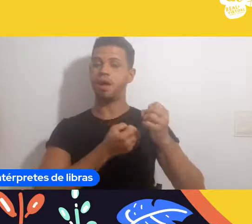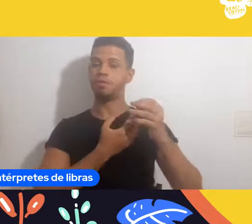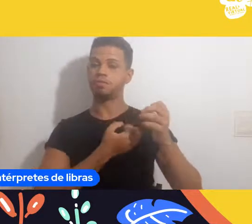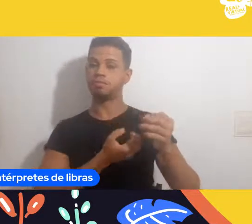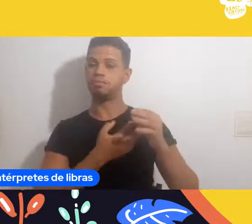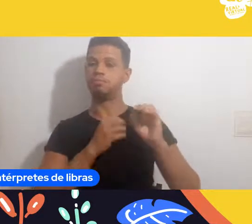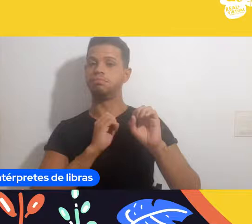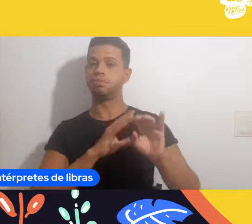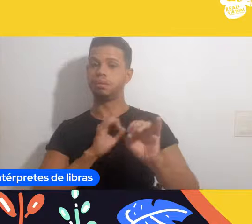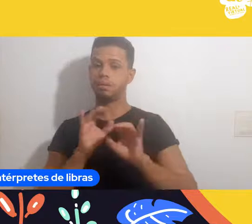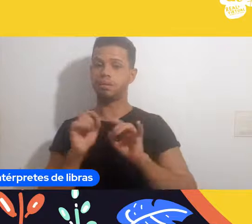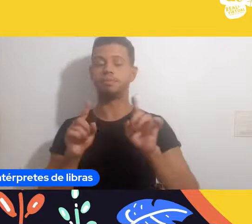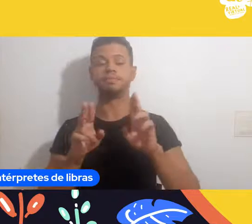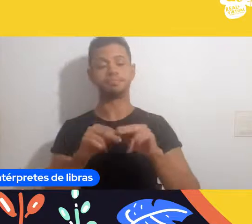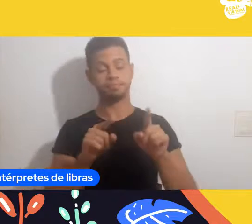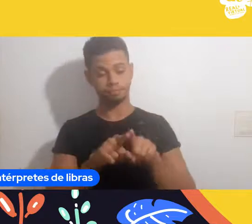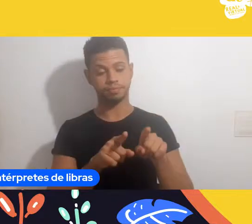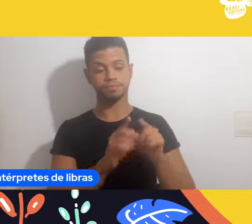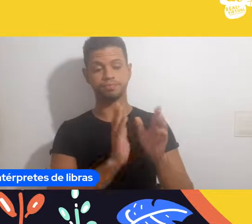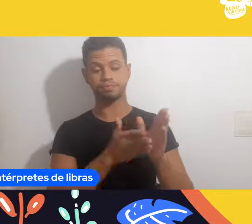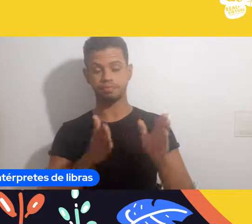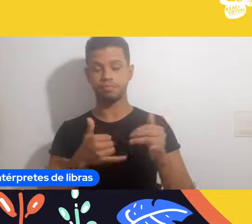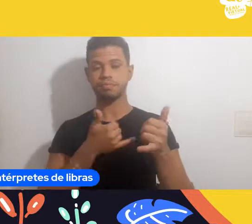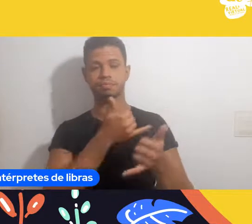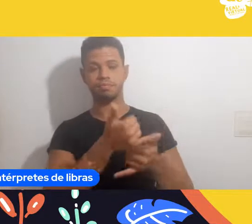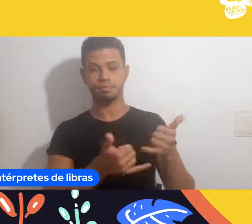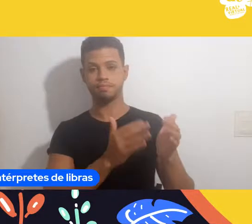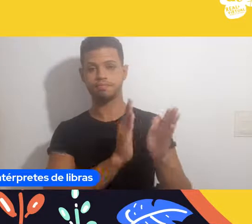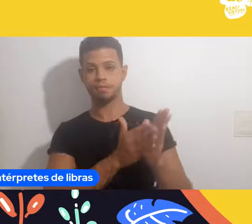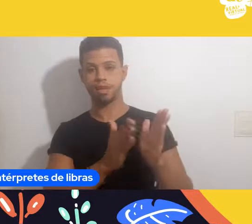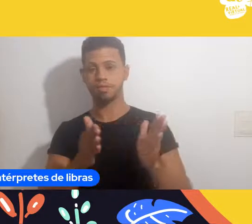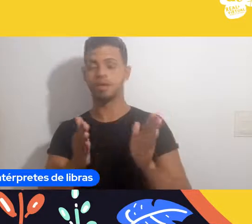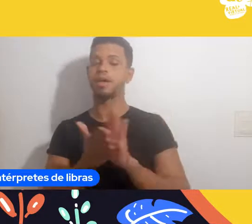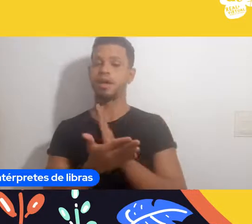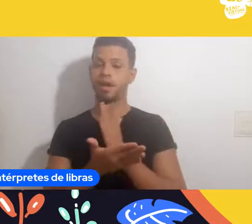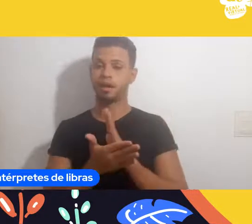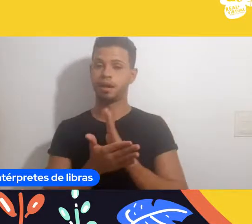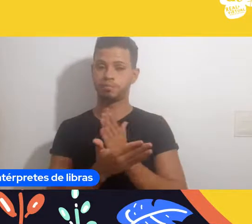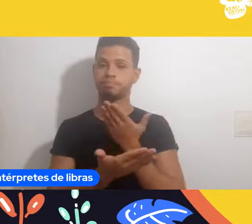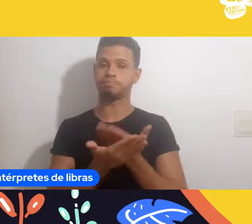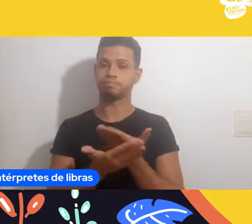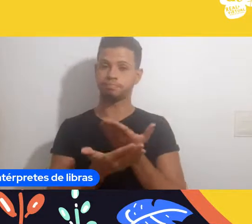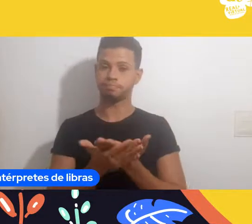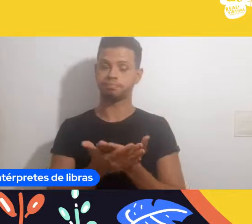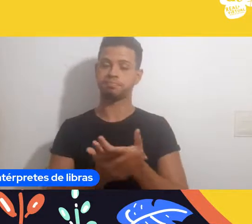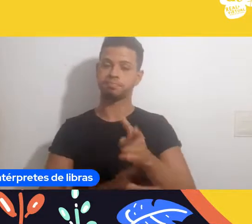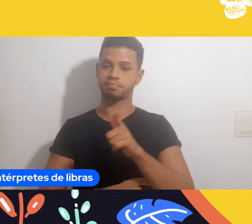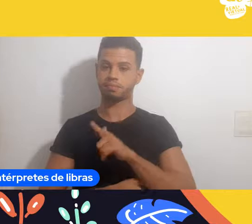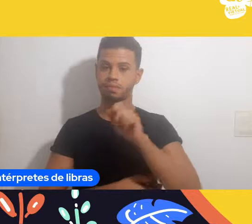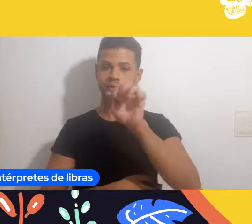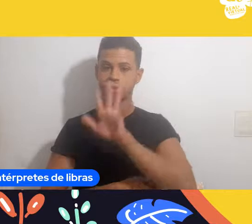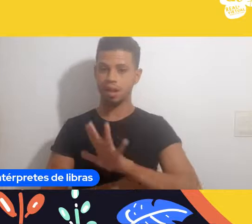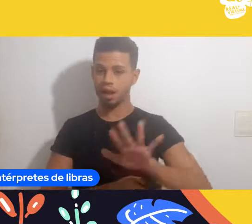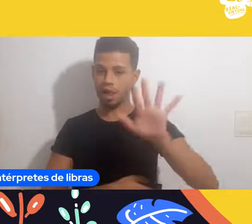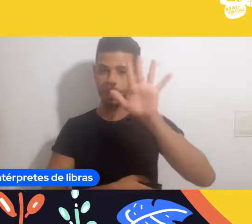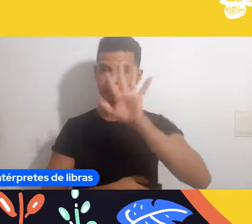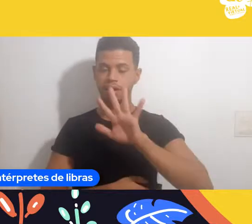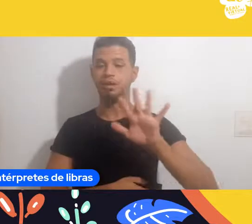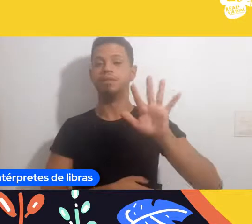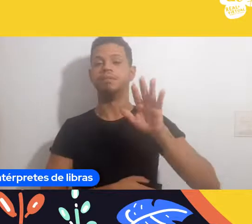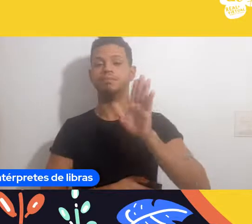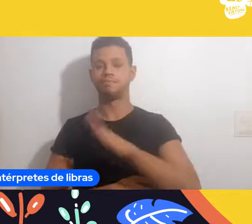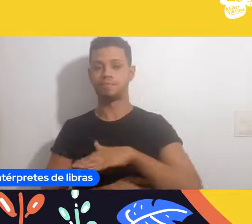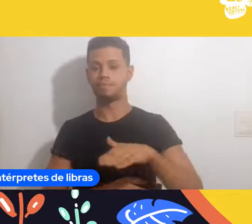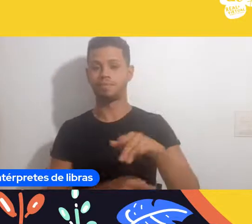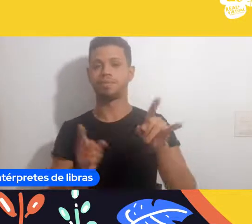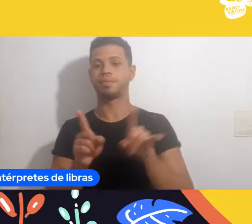de brincadeiras, em algumas escolas, né? Onde traz o lúdico para essa primeira infância, e traz uma